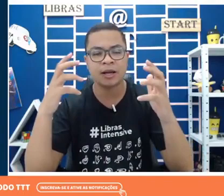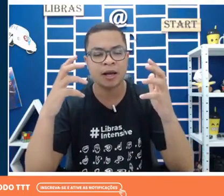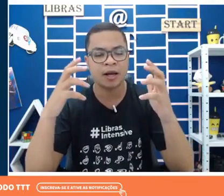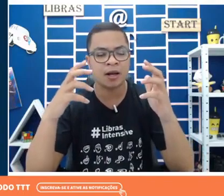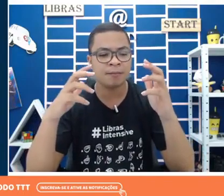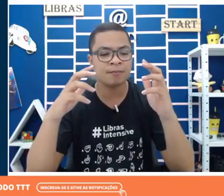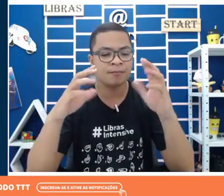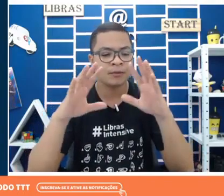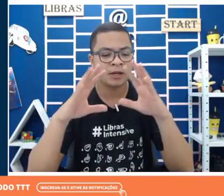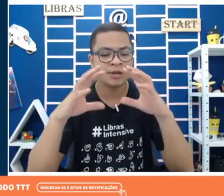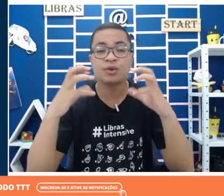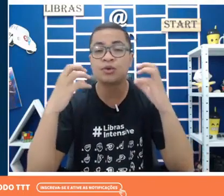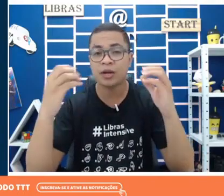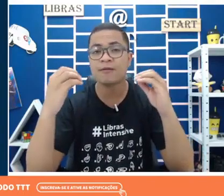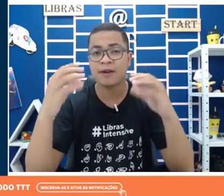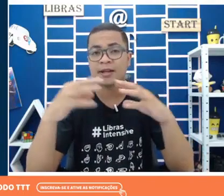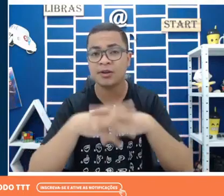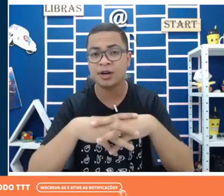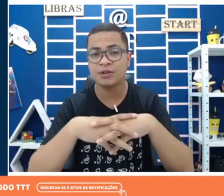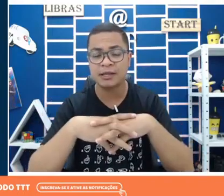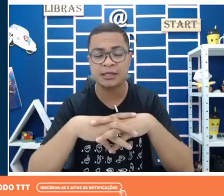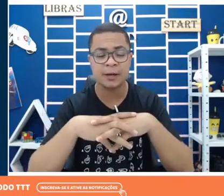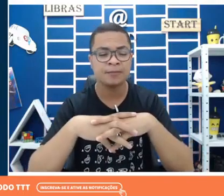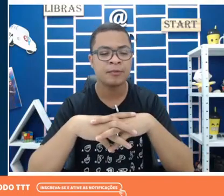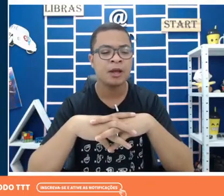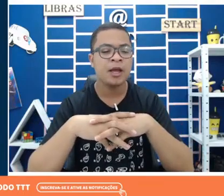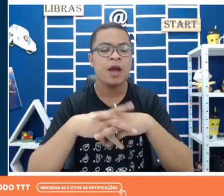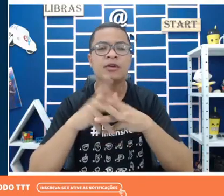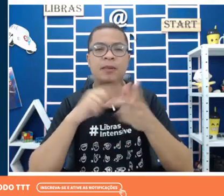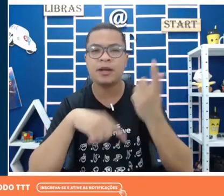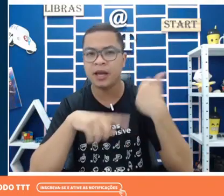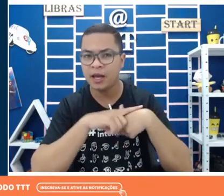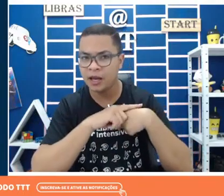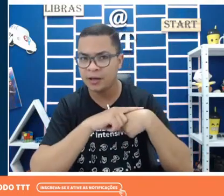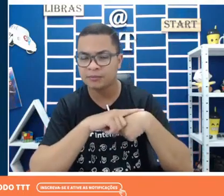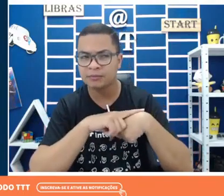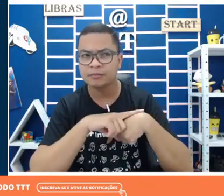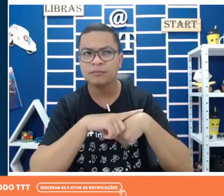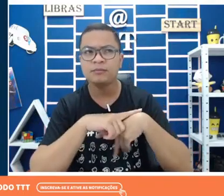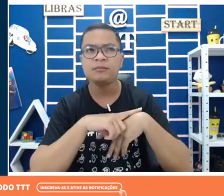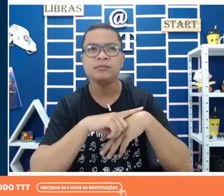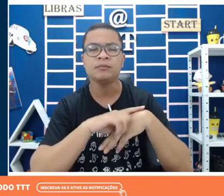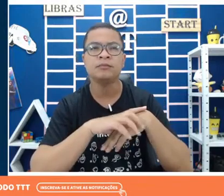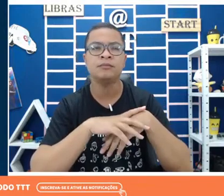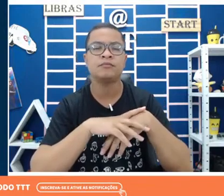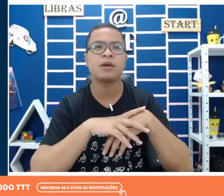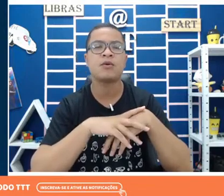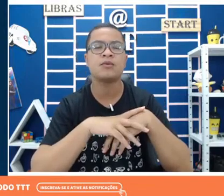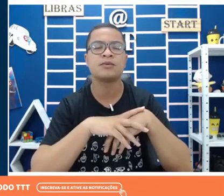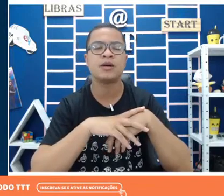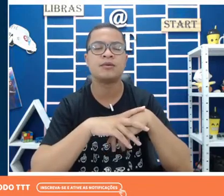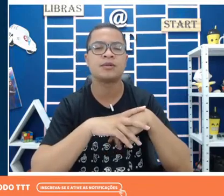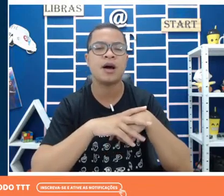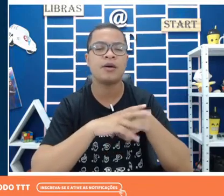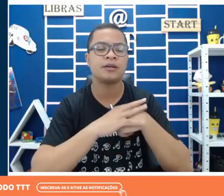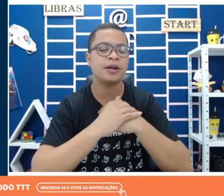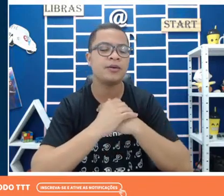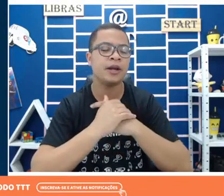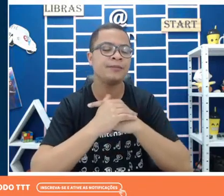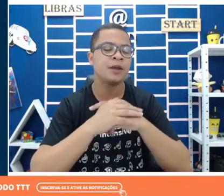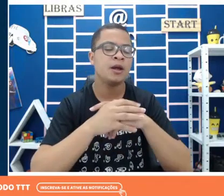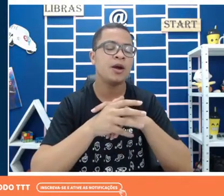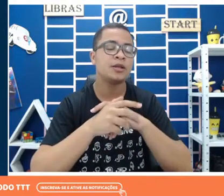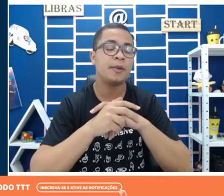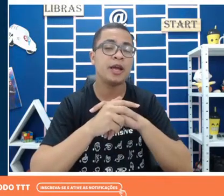questão da estrutura da frase na hora de fazer. Eu expliquei para alguns alunos na aula